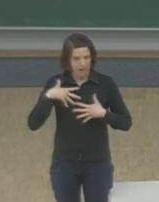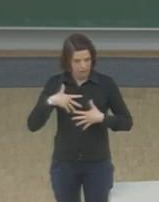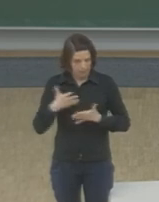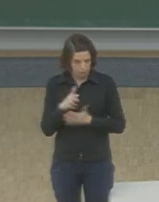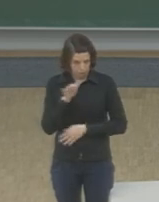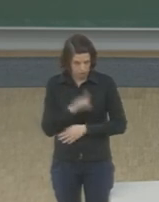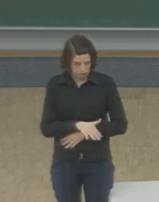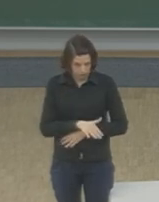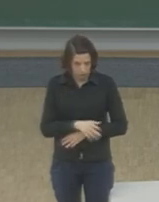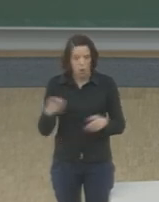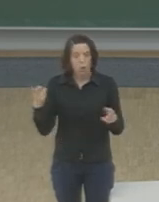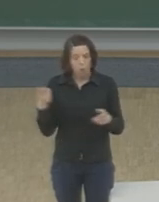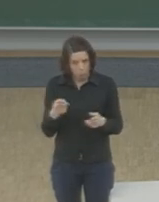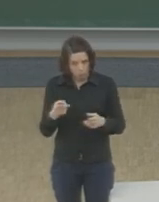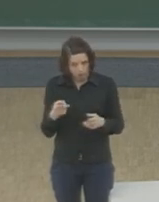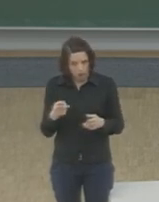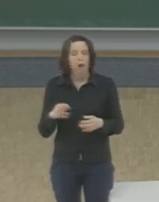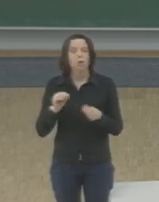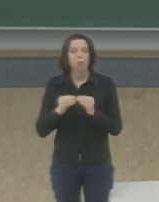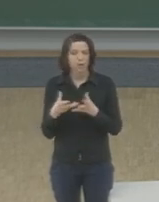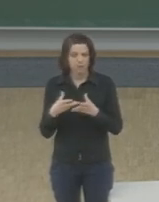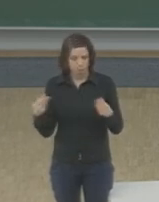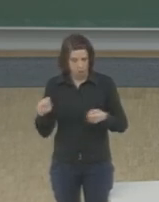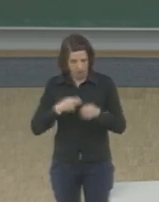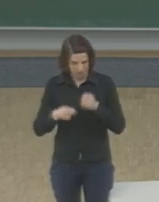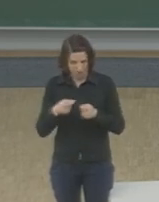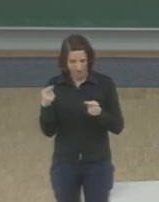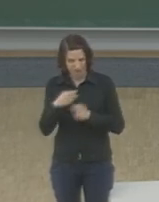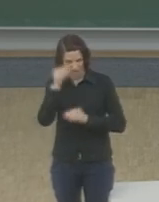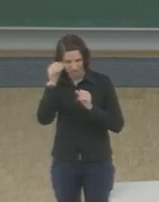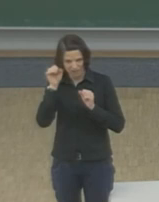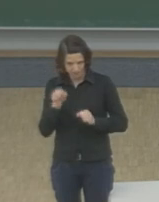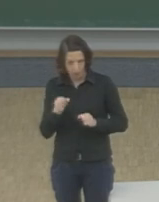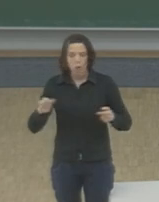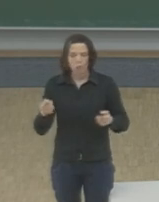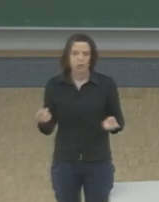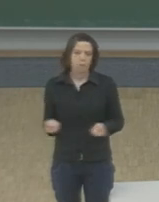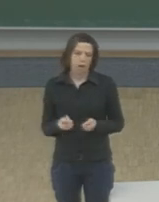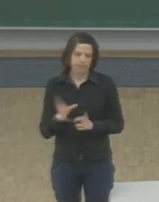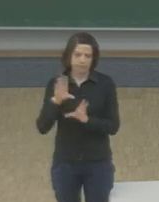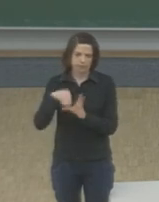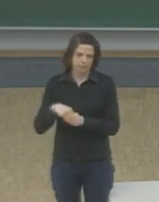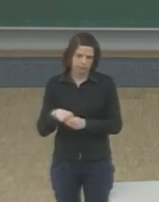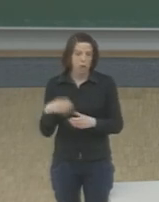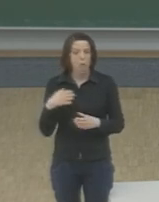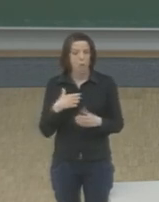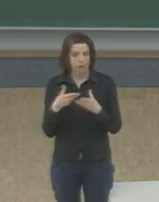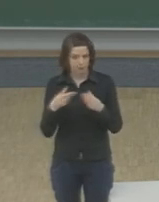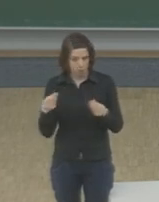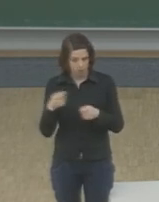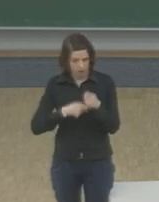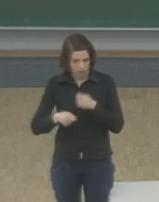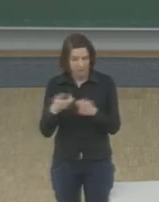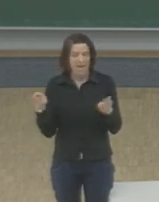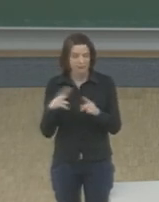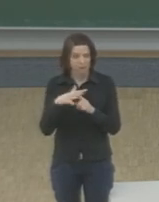oder direkt wahrnehmbares Problemlöserhandeln oder irgendwie beides. Dieses Problemlöserhandeln ist entweder spezifisch kontextgebunden oder